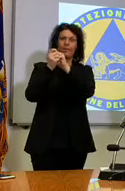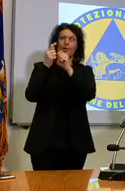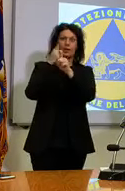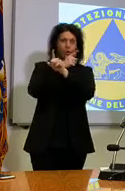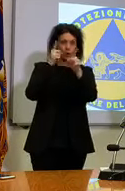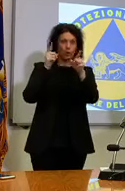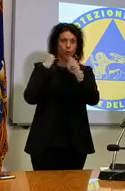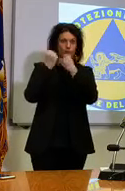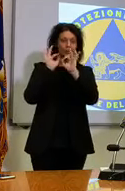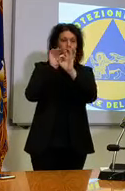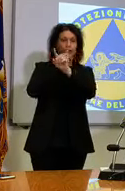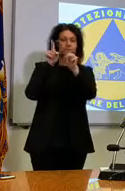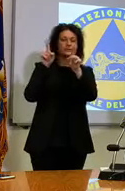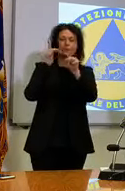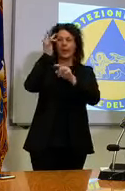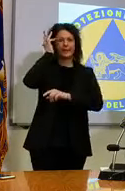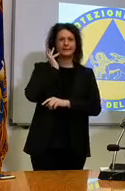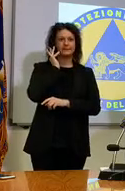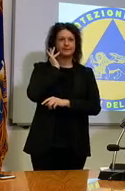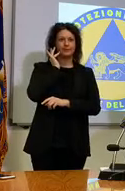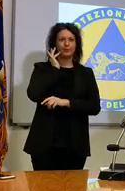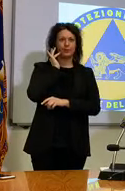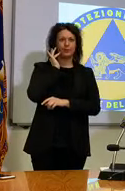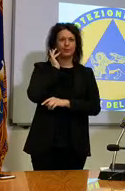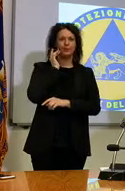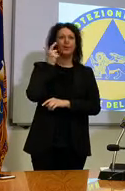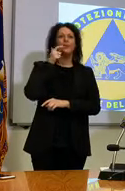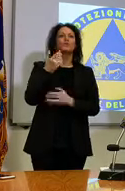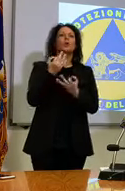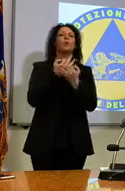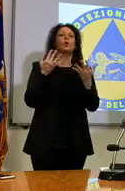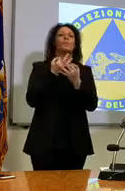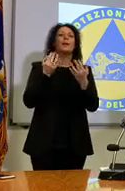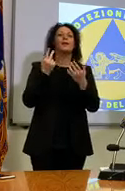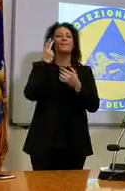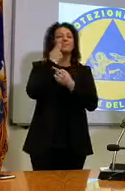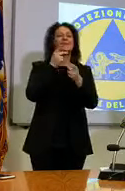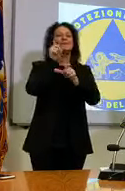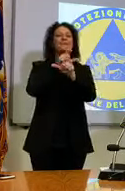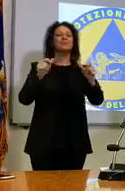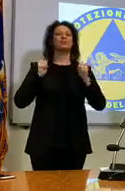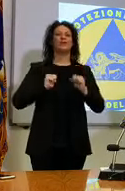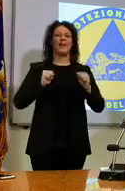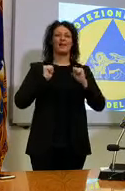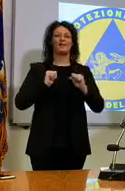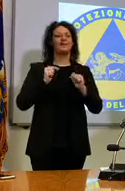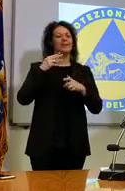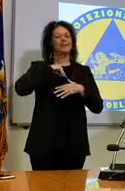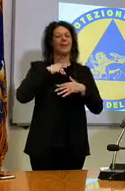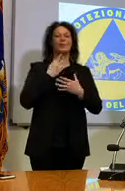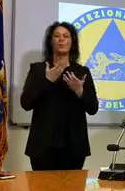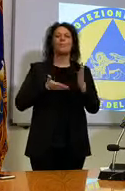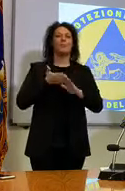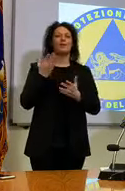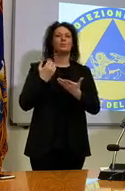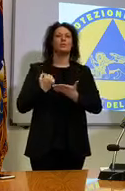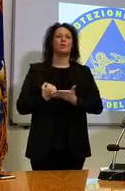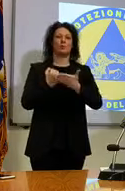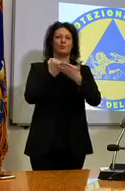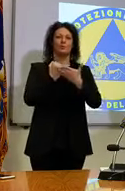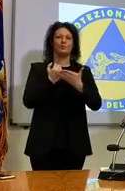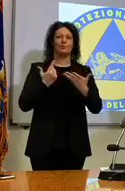loro, perché poi nel cittadino scatta la solidarietà. Se noi vedessimo il popolo tedesco in difficoltà, non diremmo